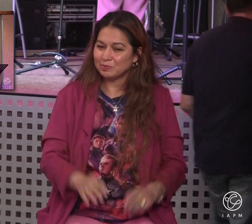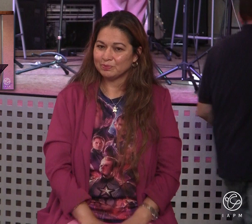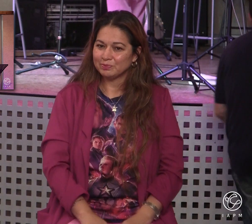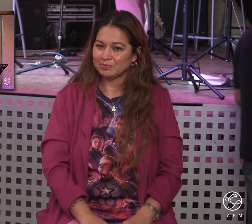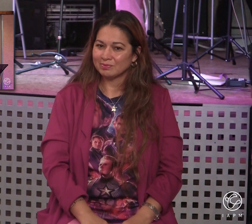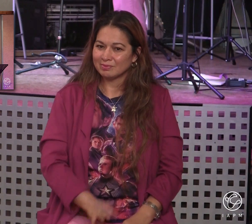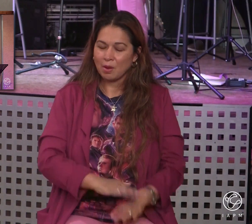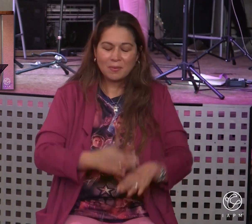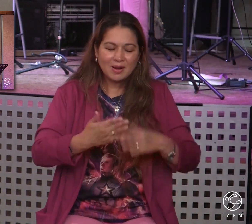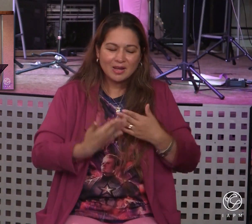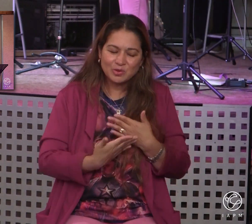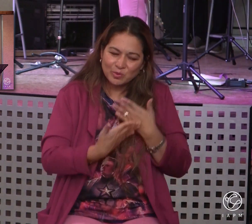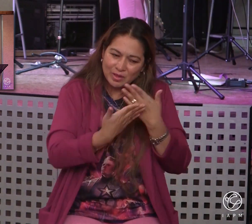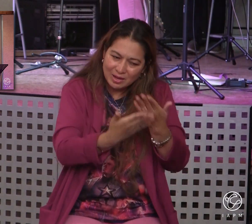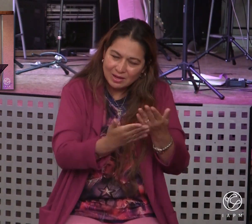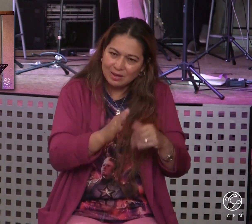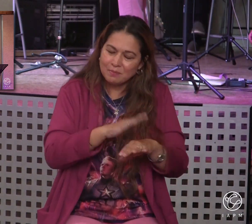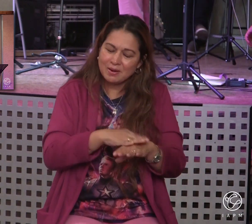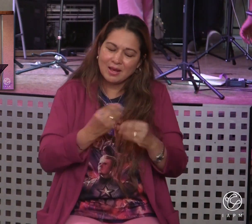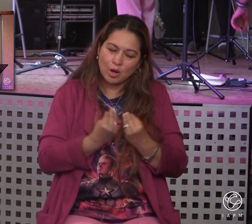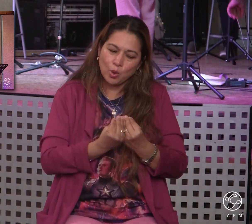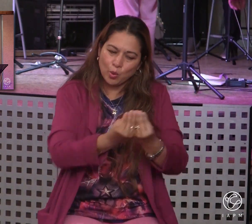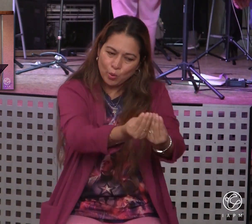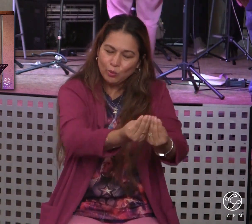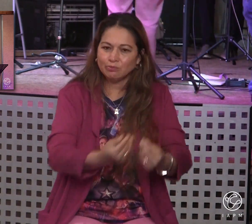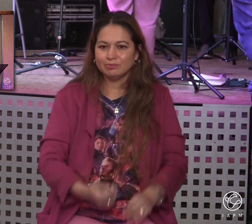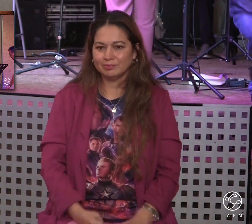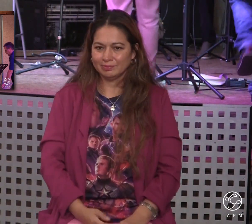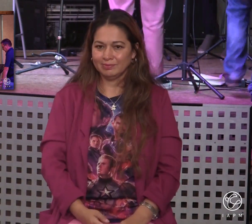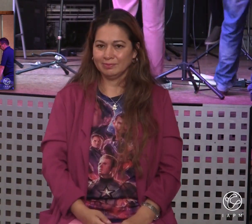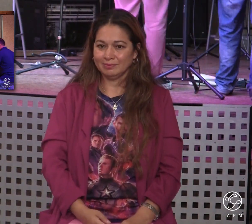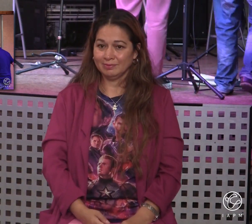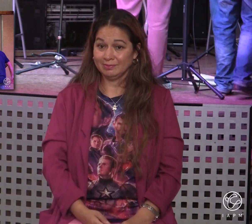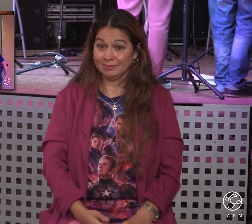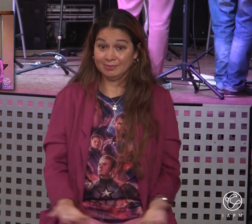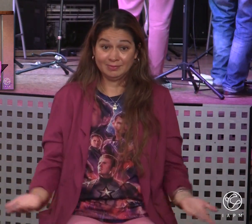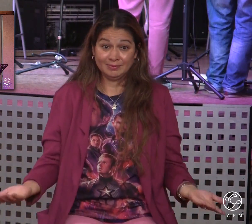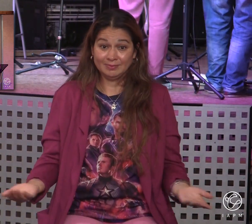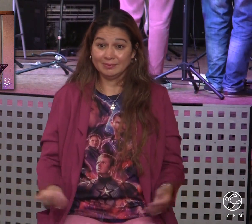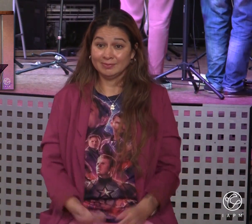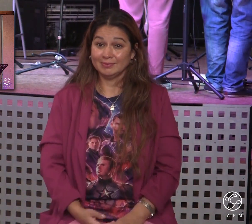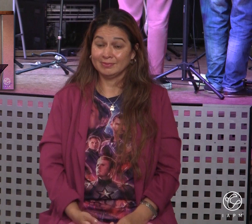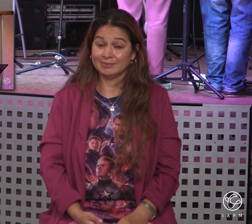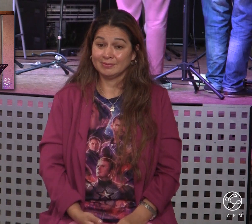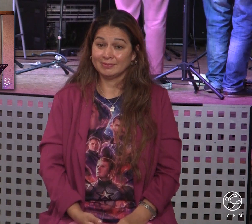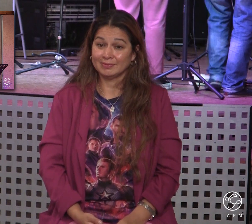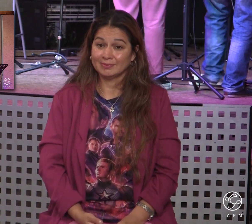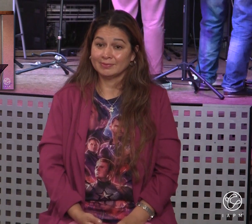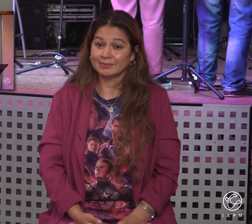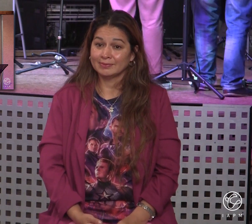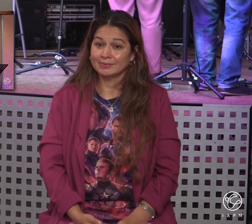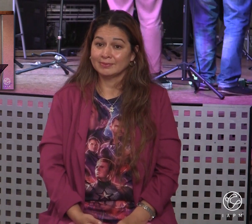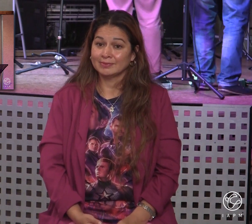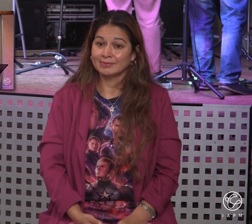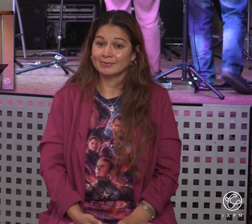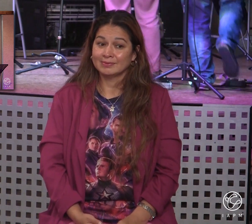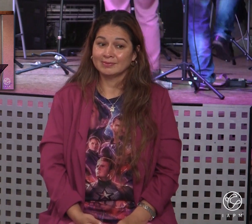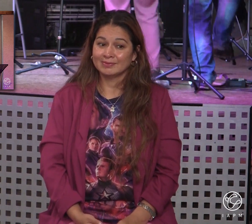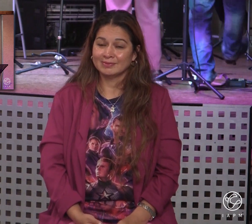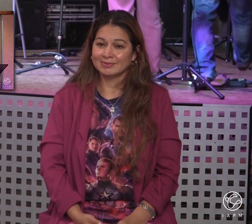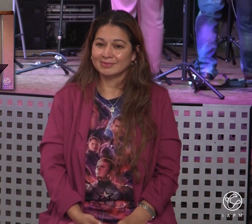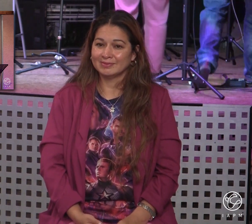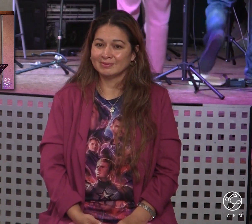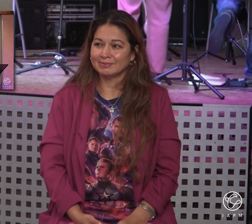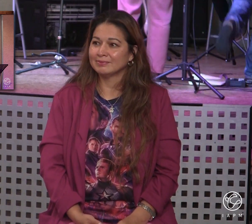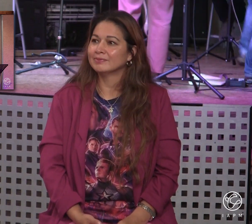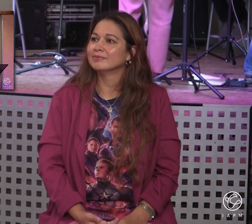nos pasa a nosotros, ¿no? Como iglesia. No, nosotros como iglesia no, otras iglesias. Nos miramos la cara unos a